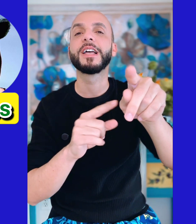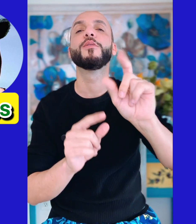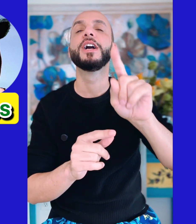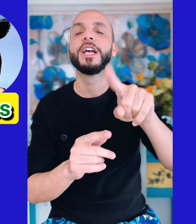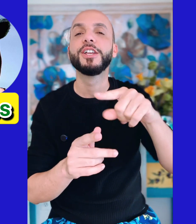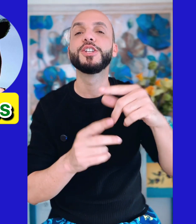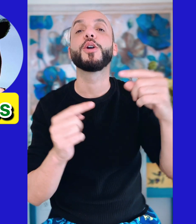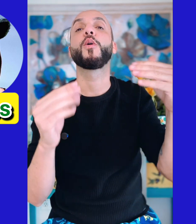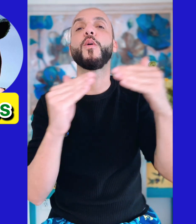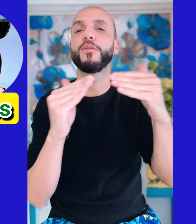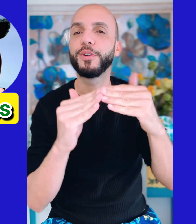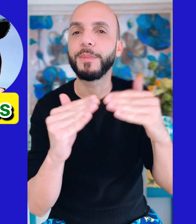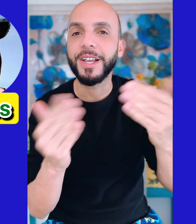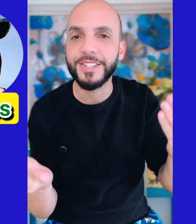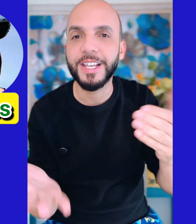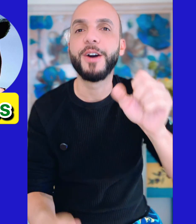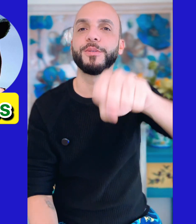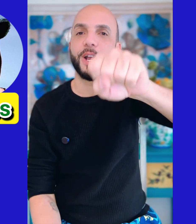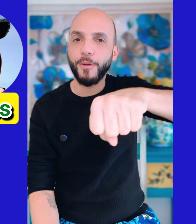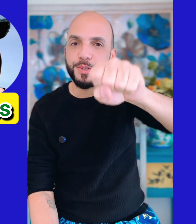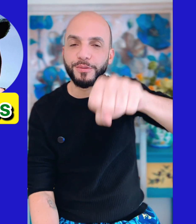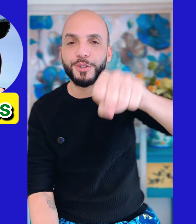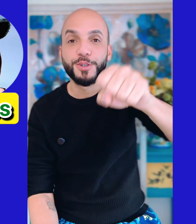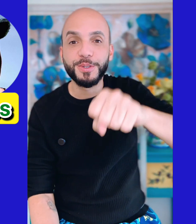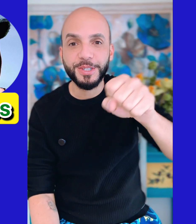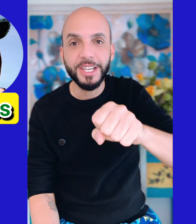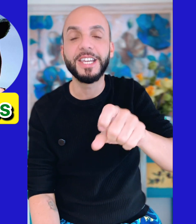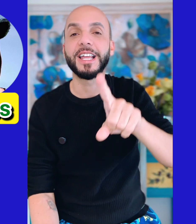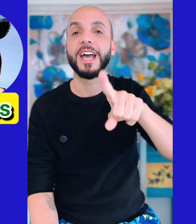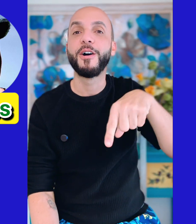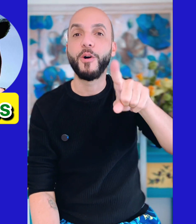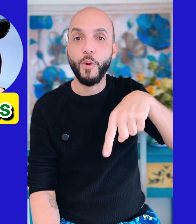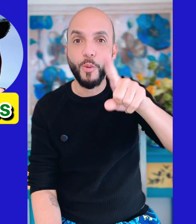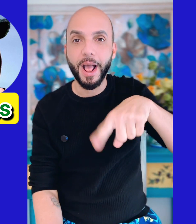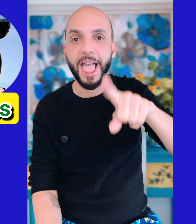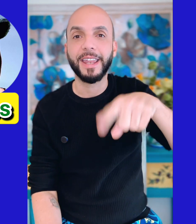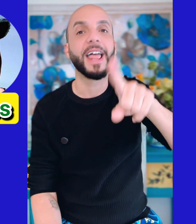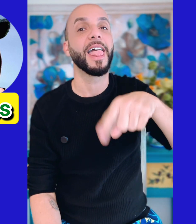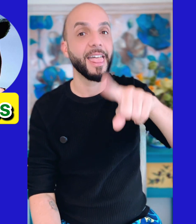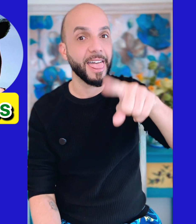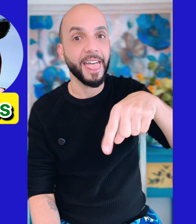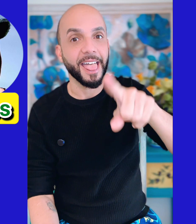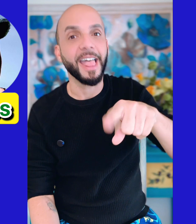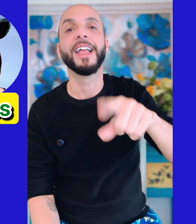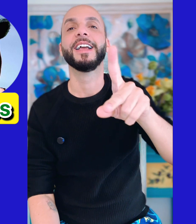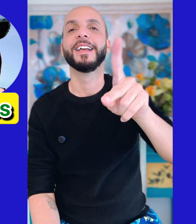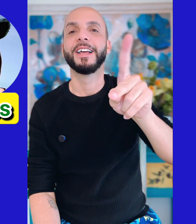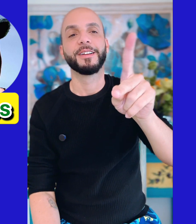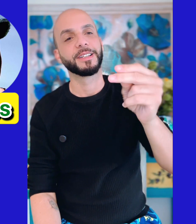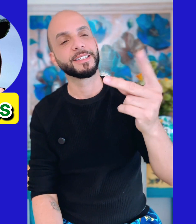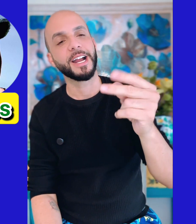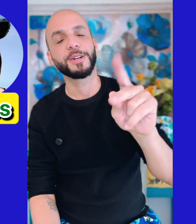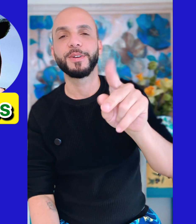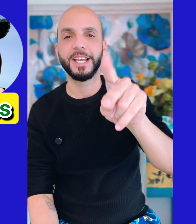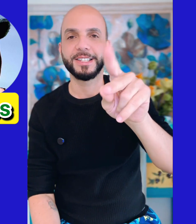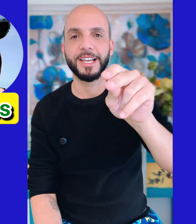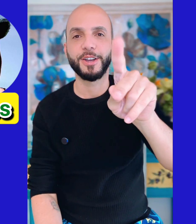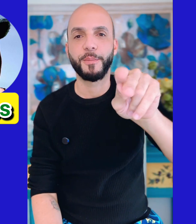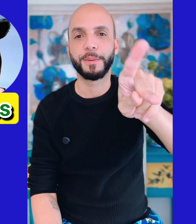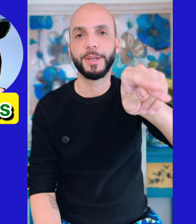expressão de confirmação, né? Como se fosse o sim, né? Ou o é, né? É. Certo? É essa aí, ó. Primeiro